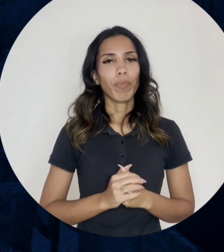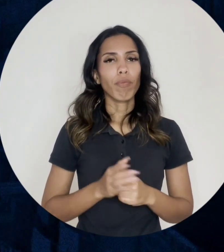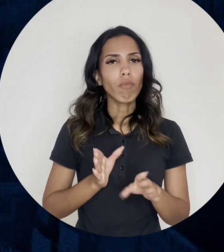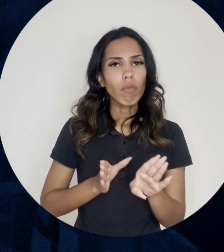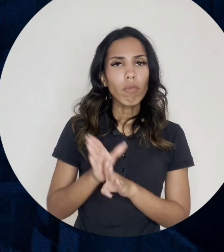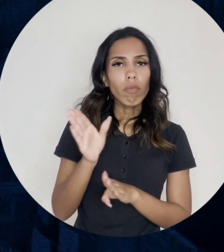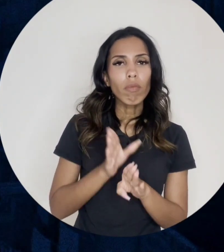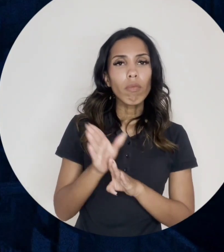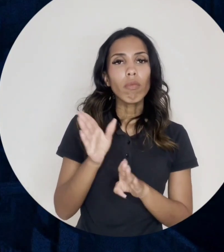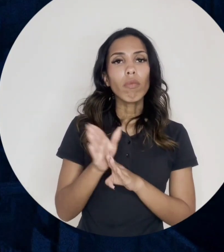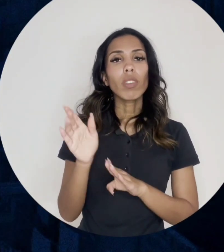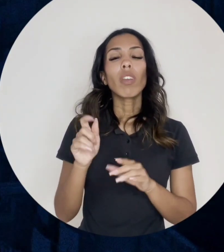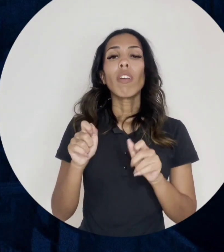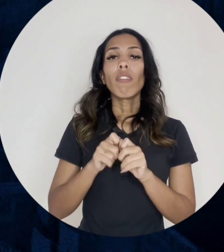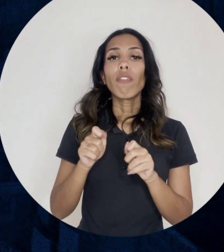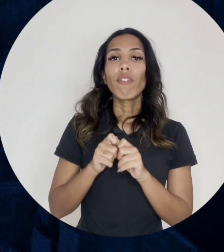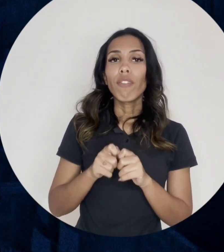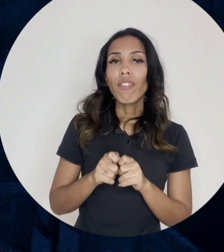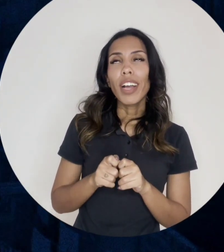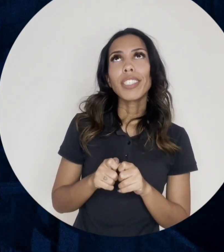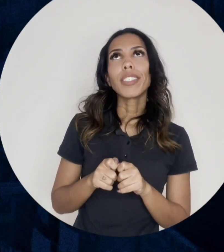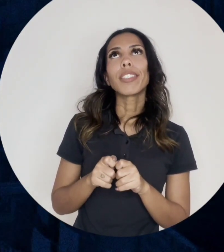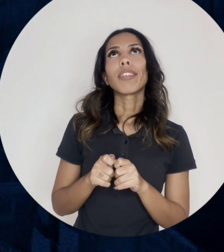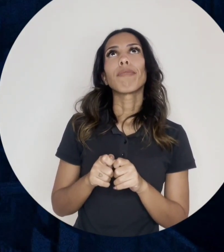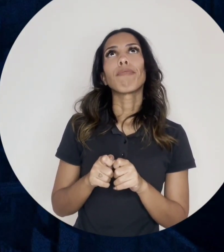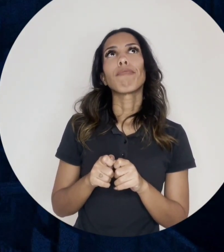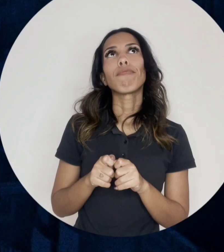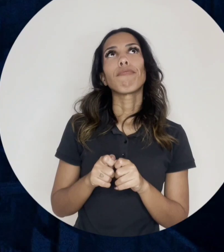orienta ele a fazer determinados